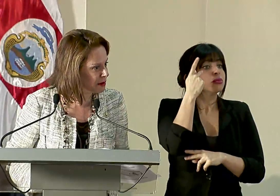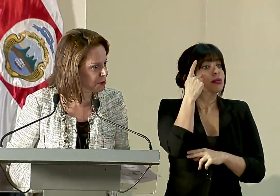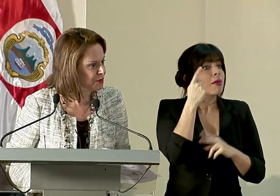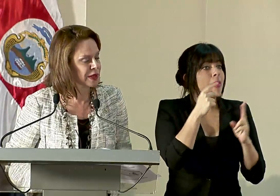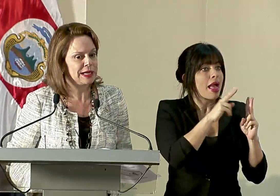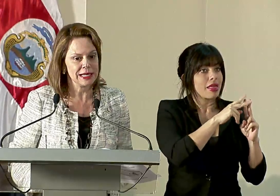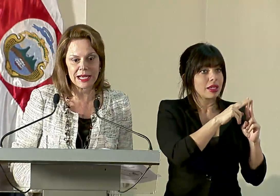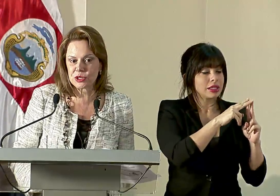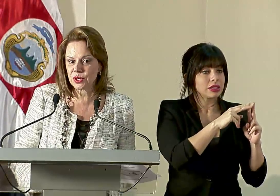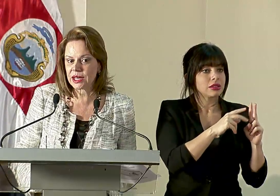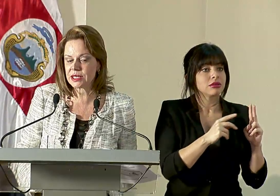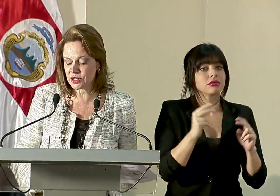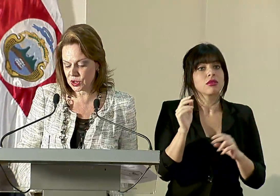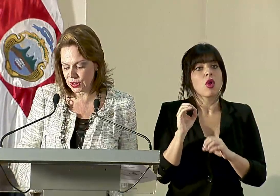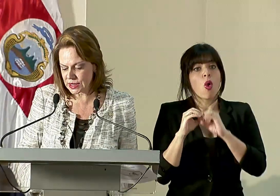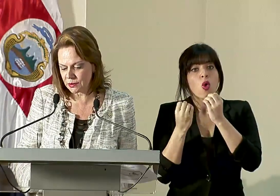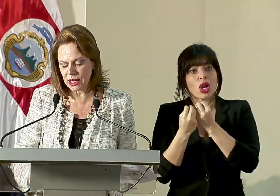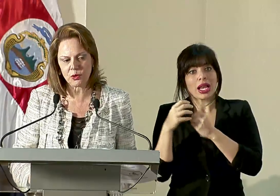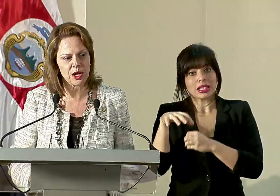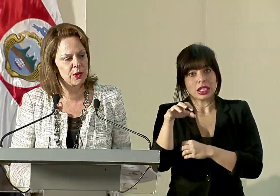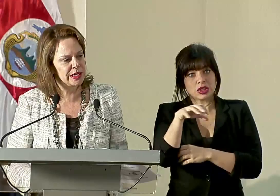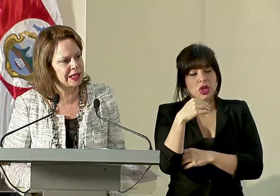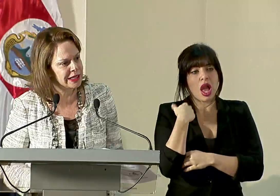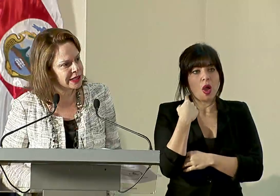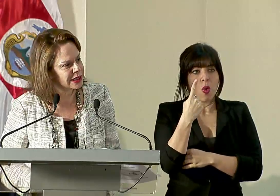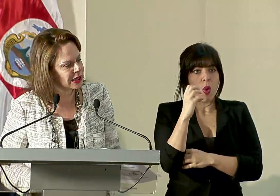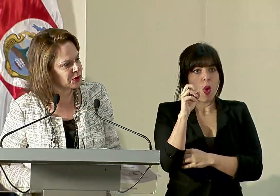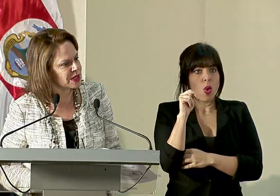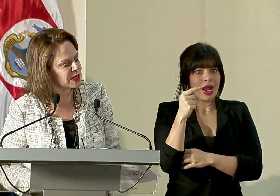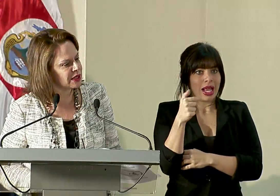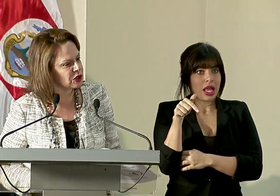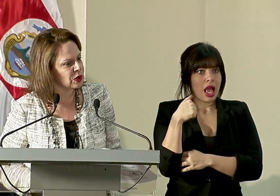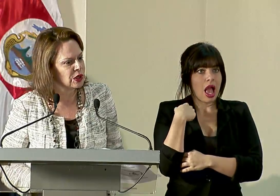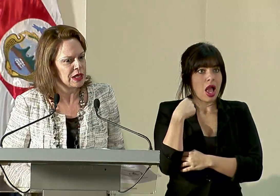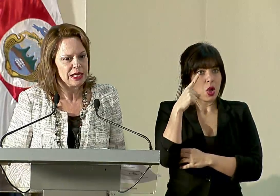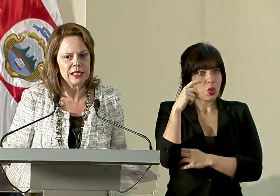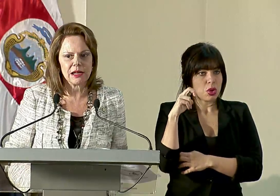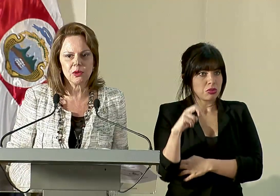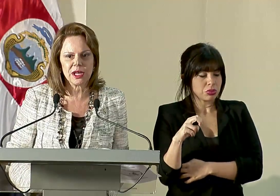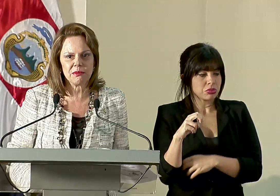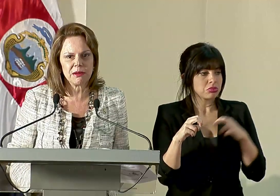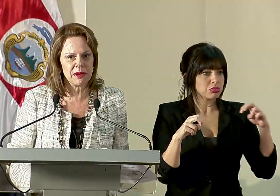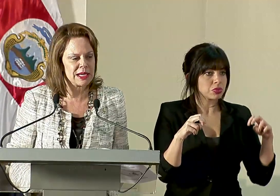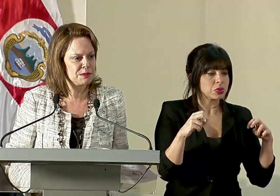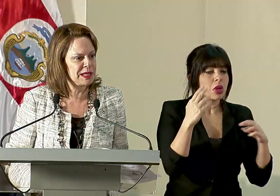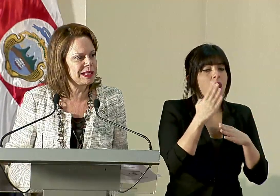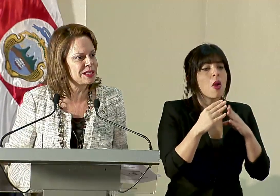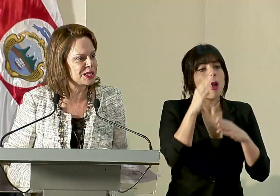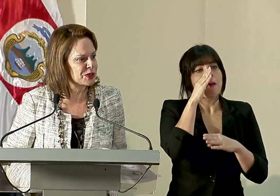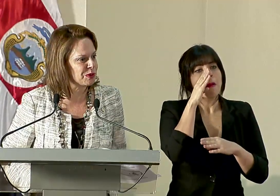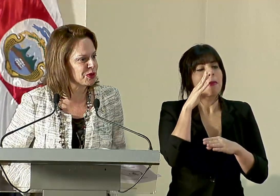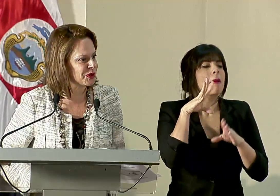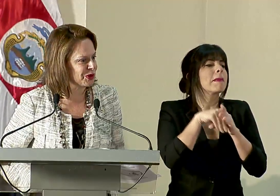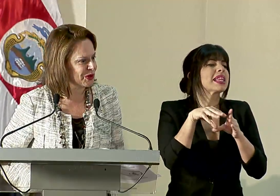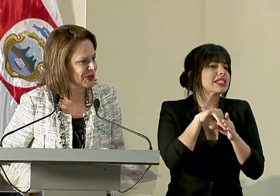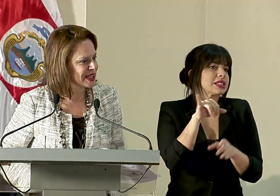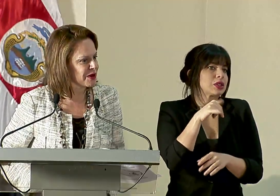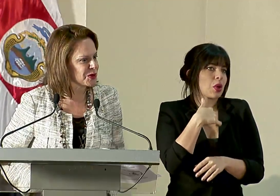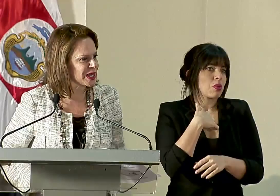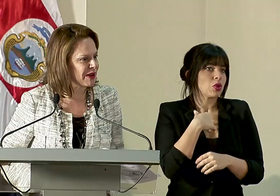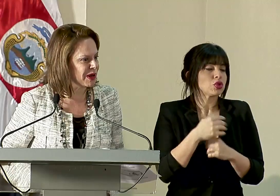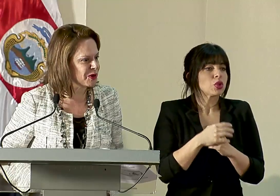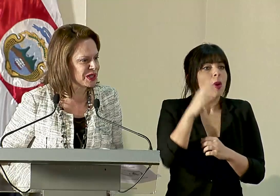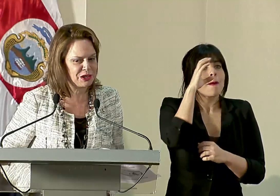familia, las organizaciones, había una ONG que tenía un asiento, y algunas mamás metiches como yo,